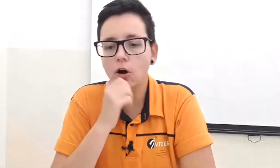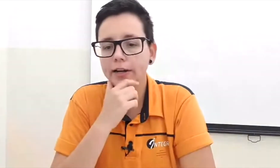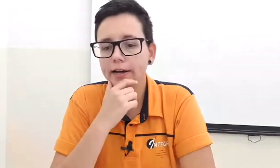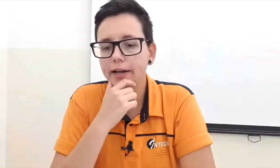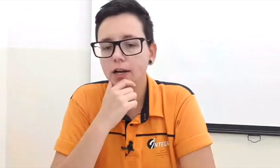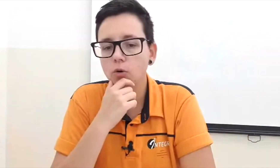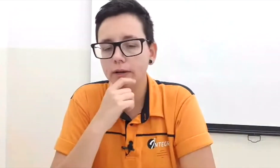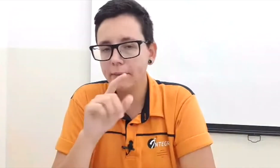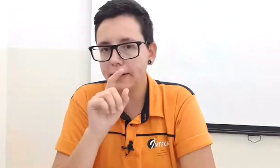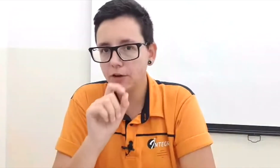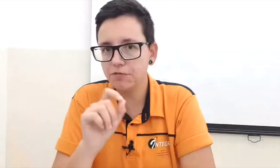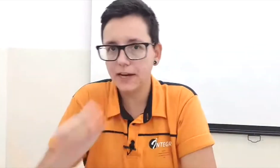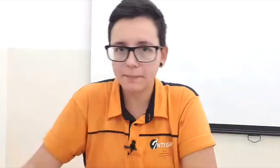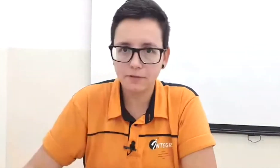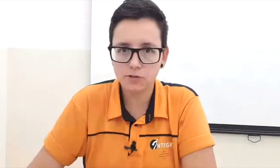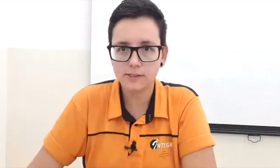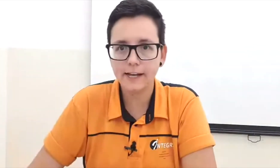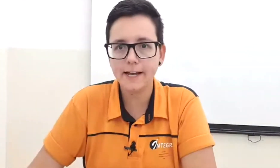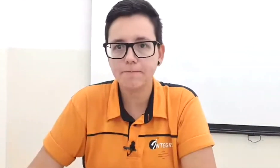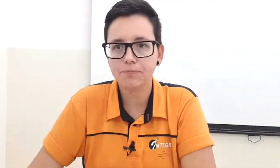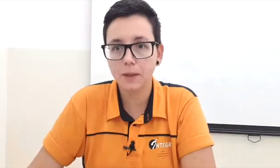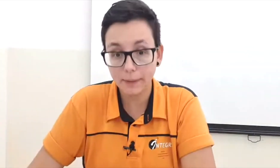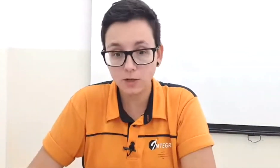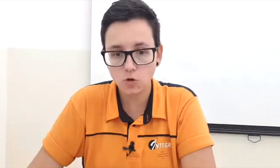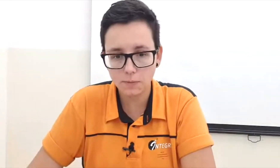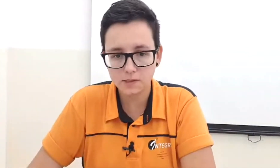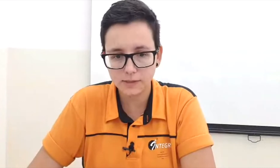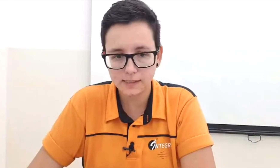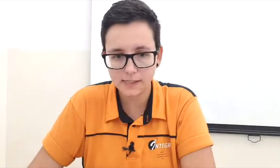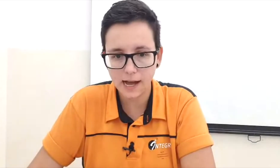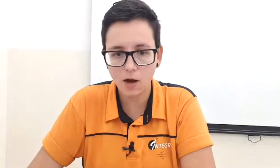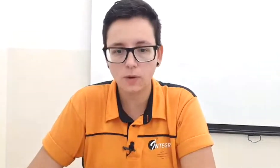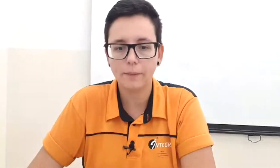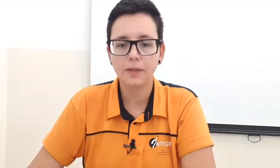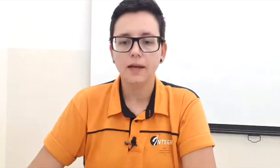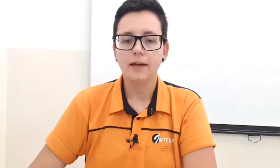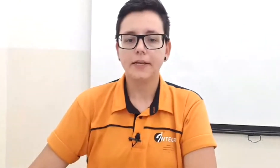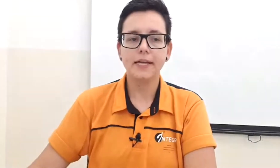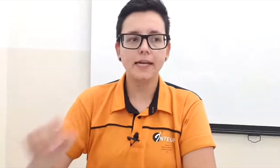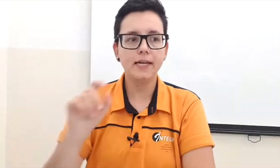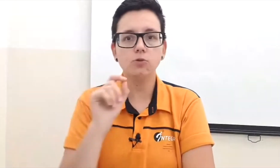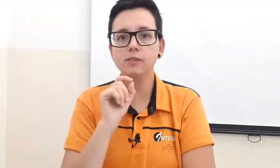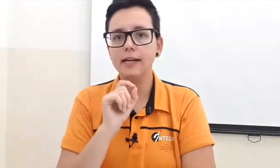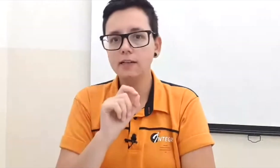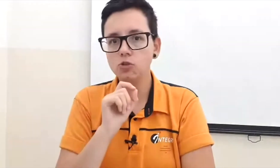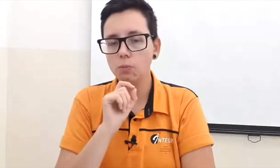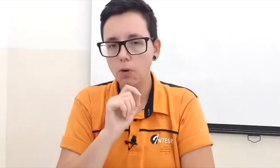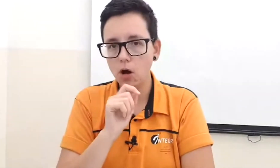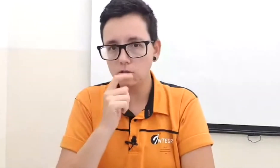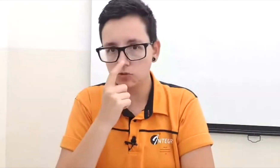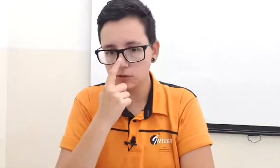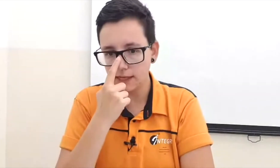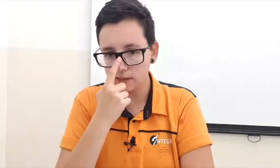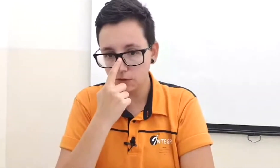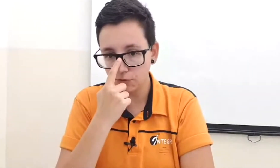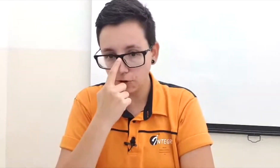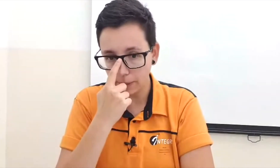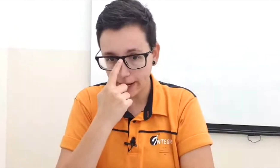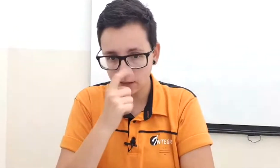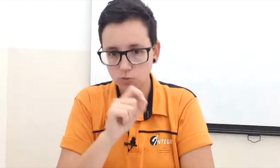Agora, lembra que eu falei para você, também no começo dessa aula, que os sinais compostos, eles são